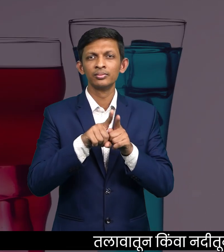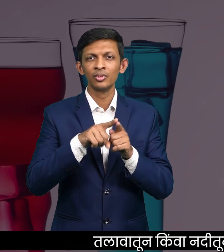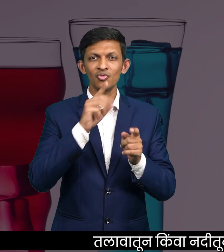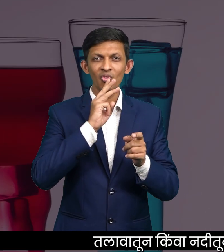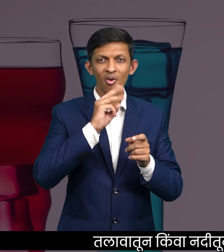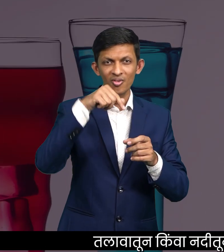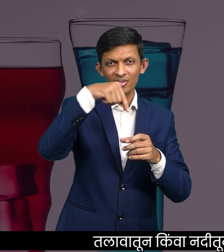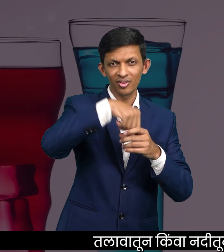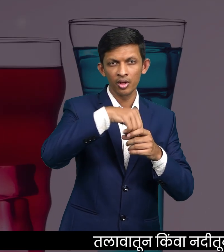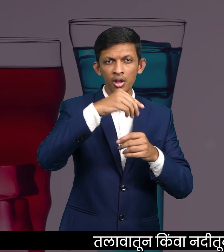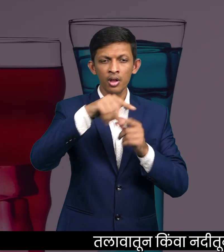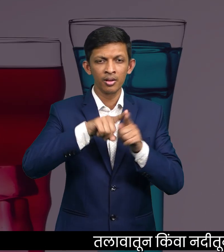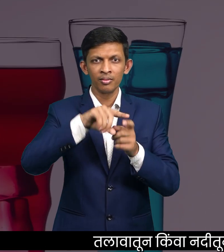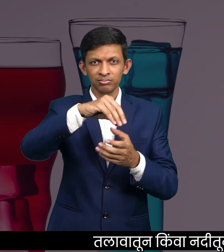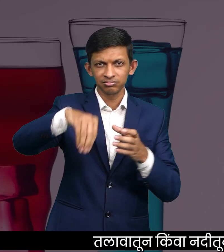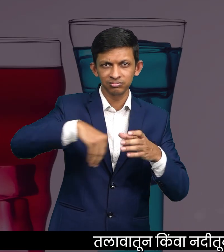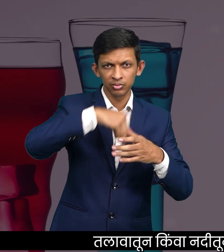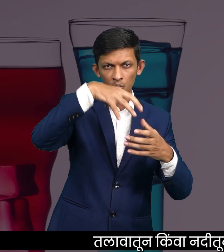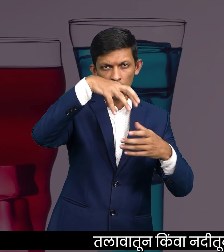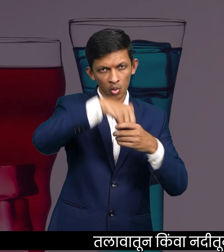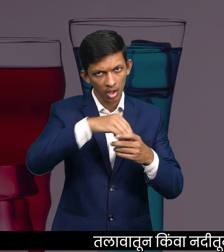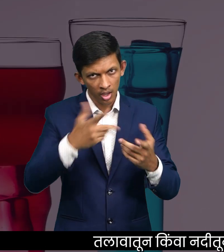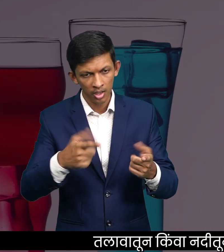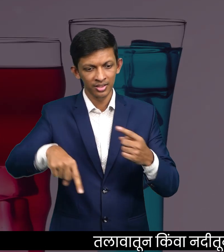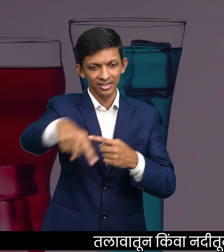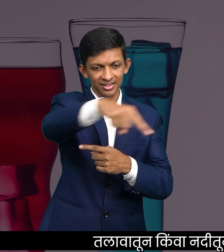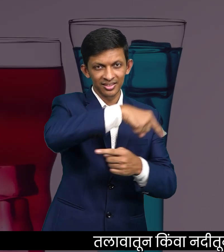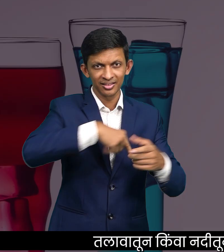तलावातून किंवा नदीतून थोडे गढूळ पाणी गोळा करा.